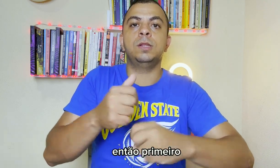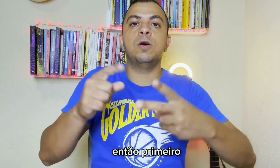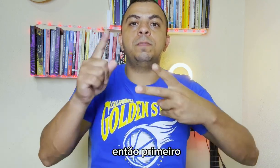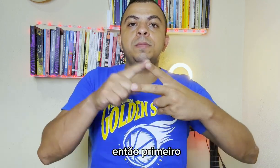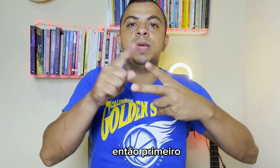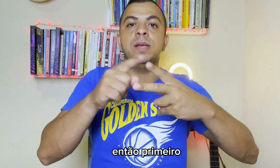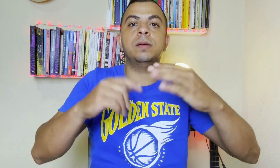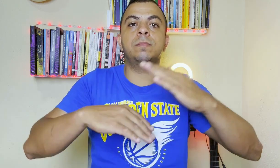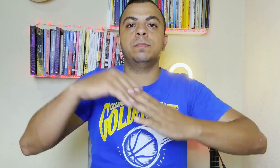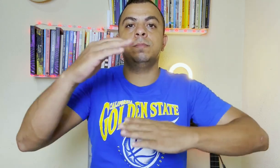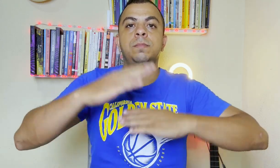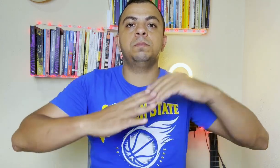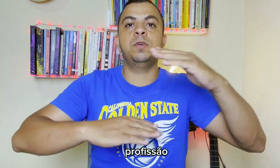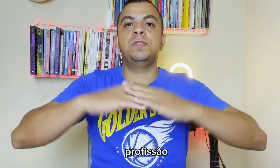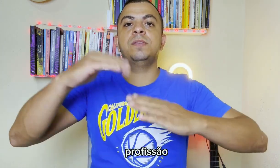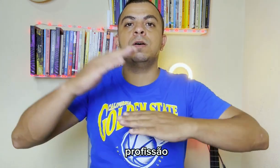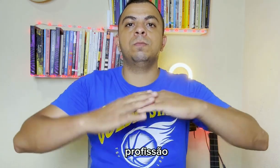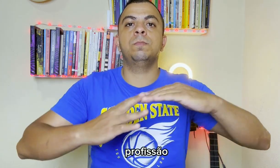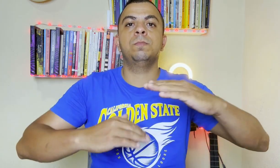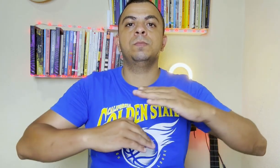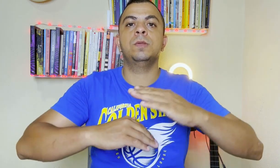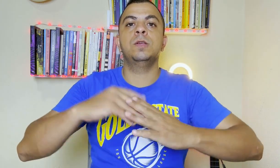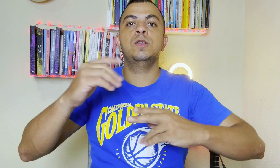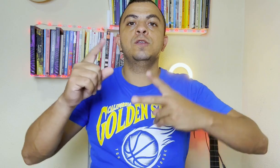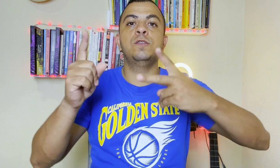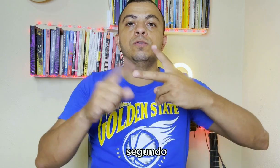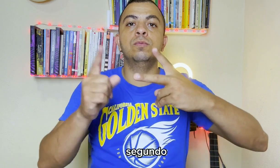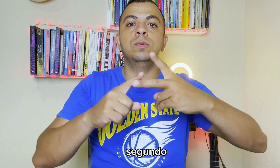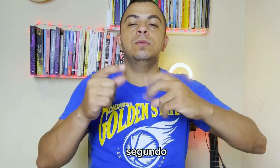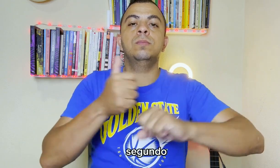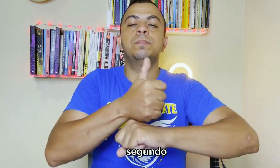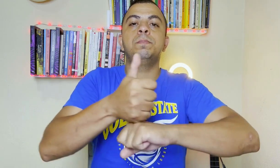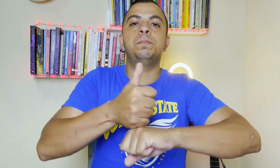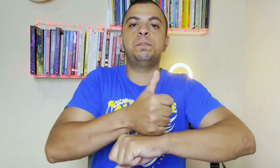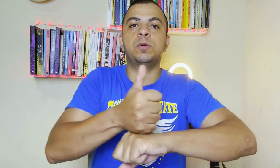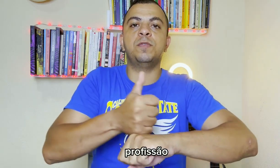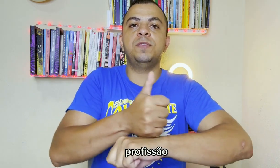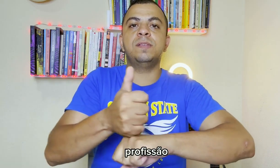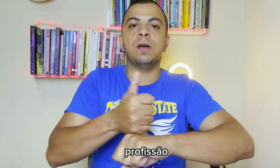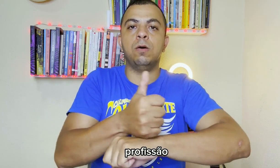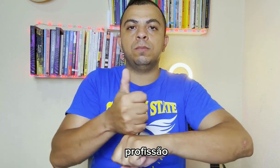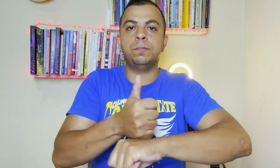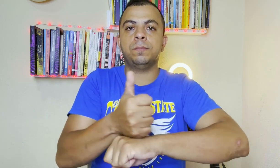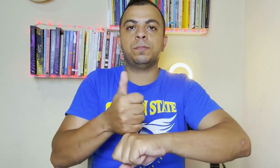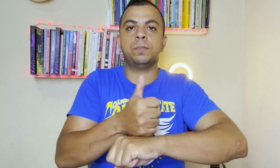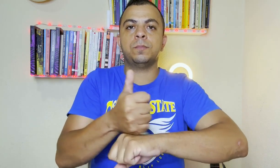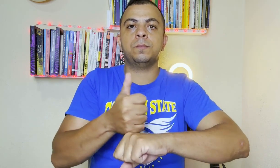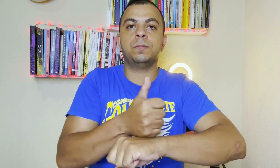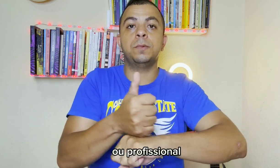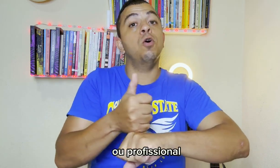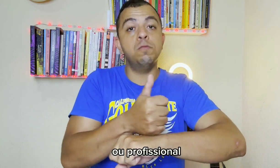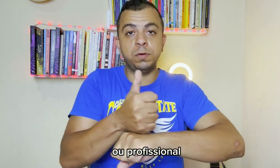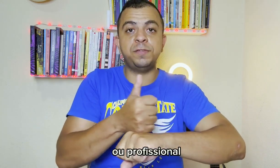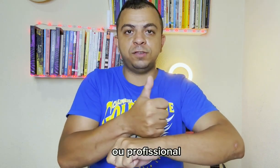Então, primeiro, profissão. Segundo, profissão ou